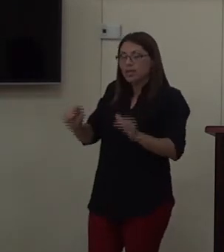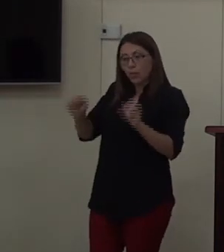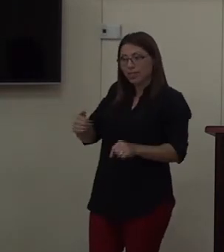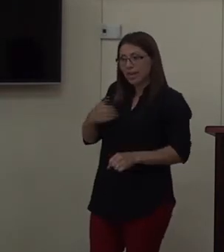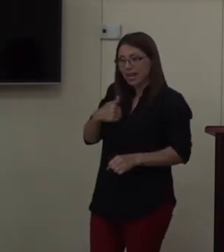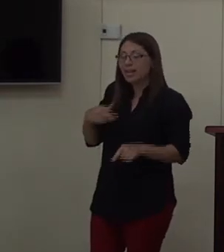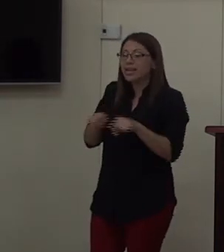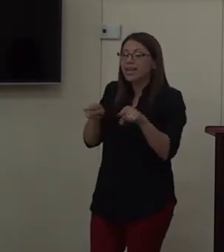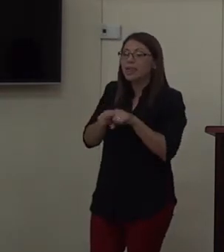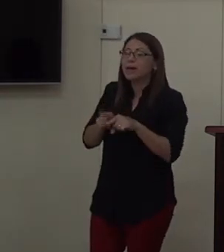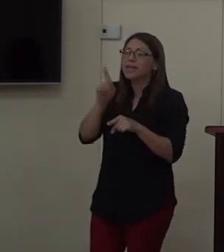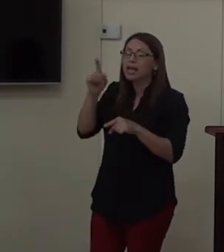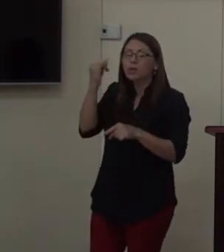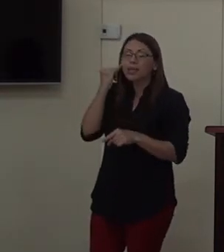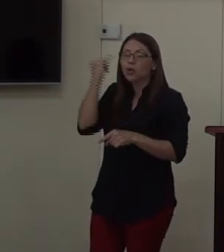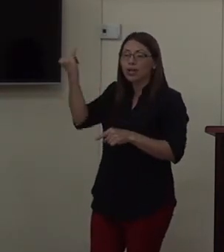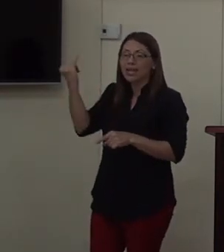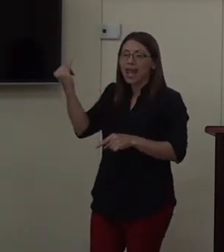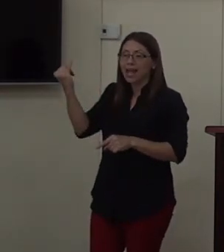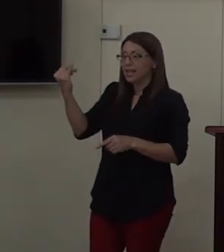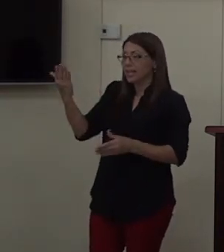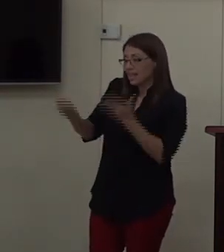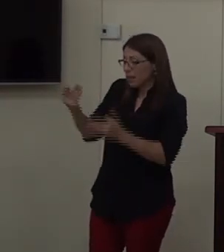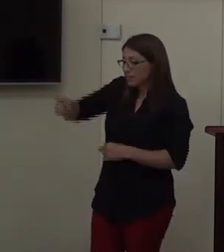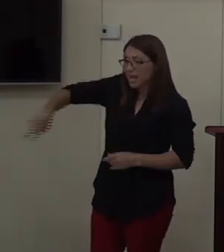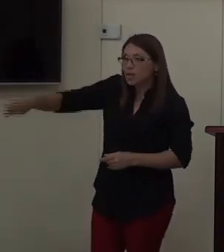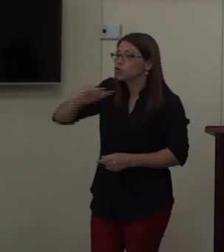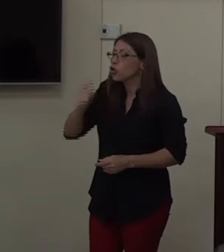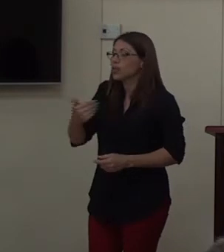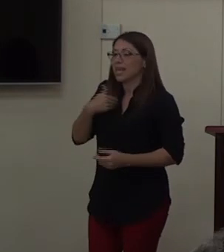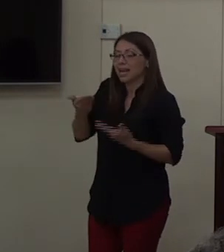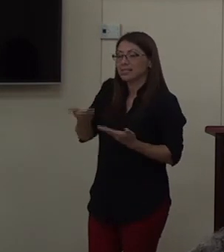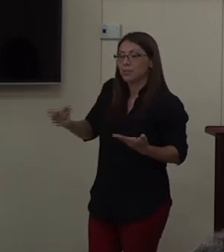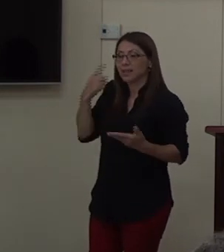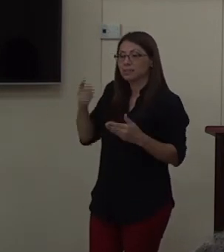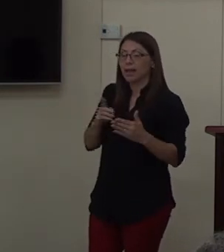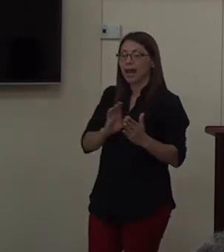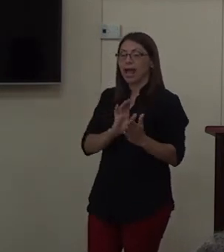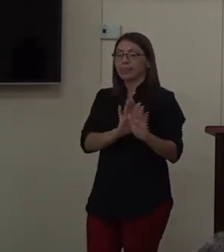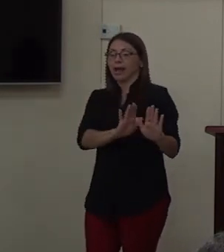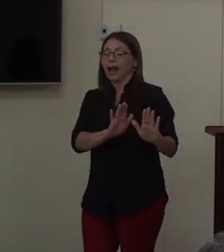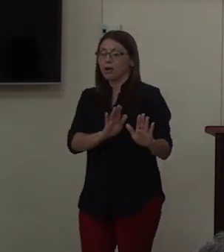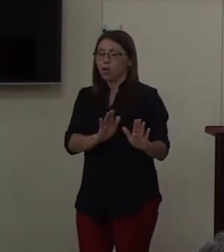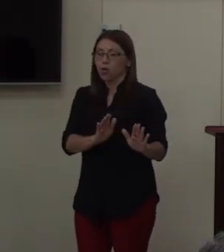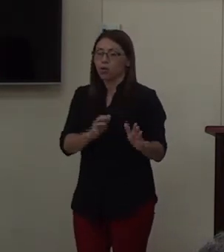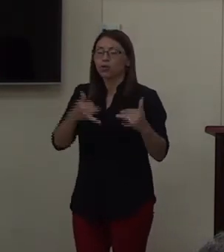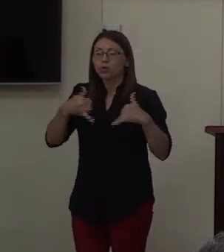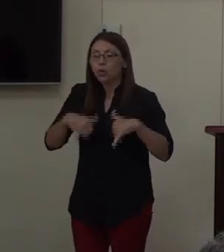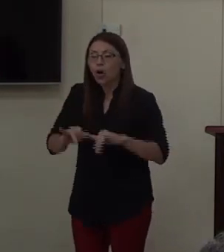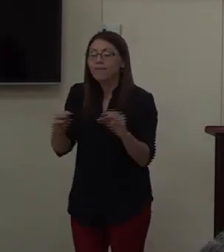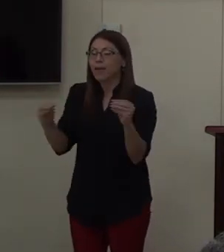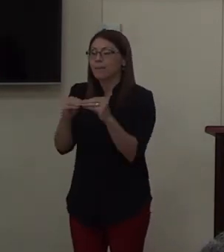metodología, una ideología a la que no necesariamente ellos tienen las herramientas para atacarlos, creo que se dispara todavía más